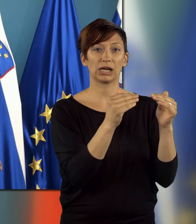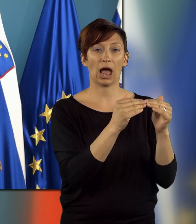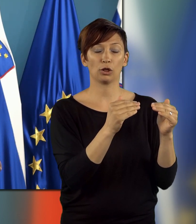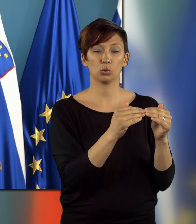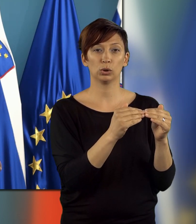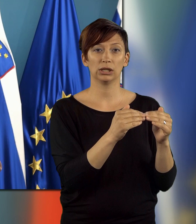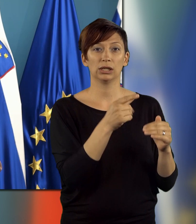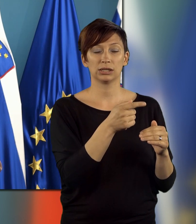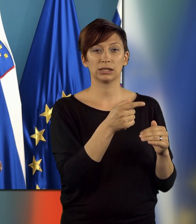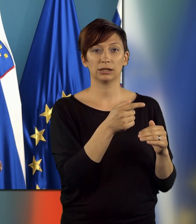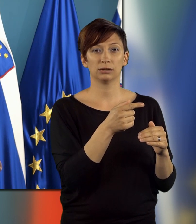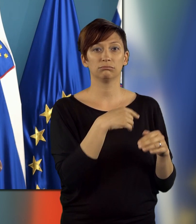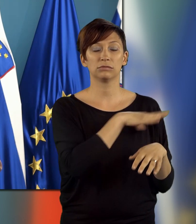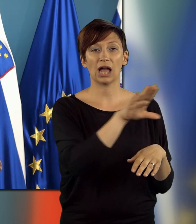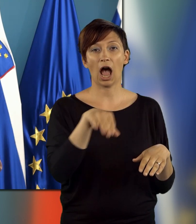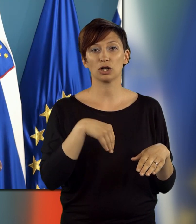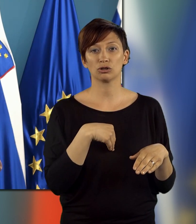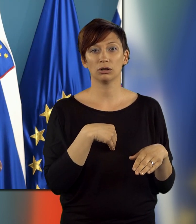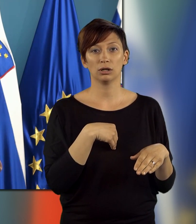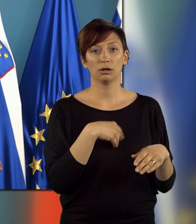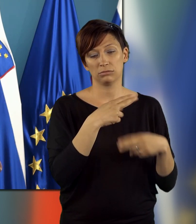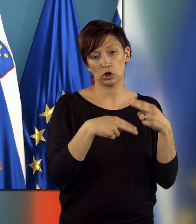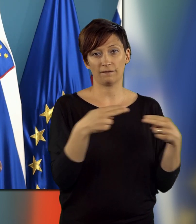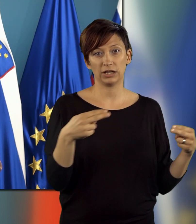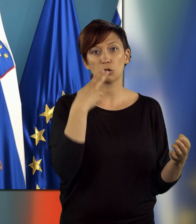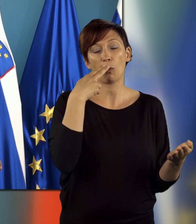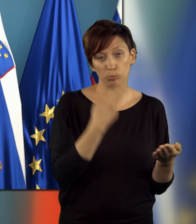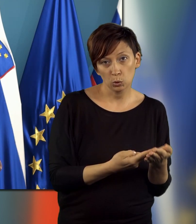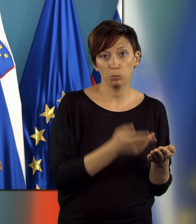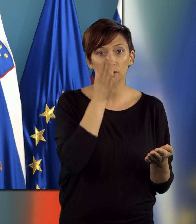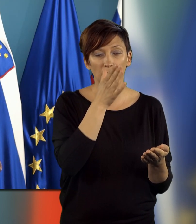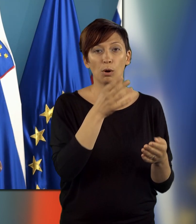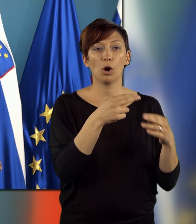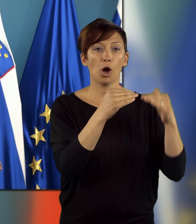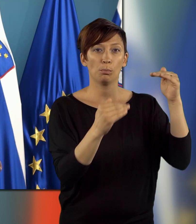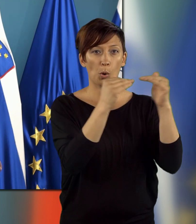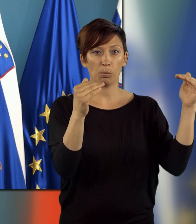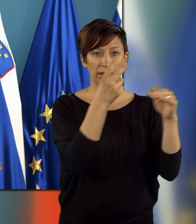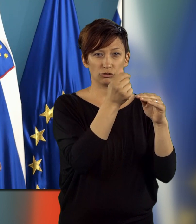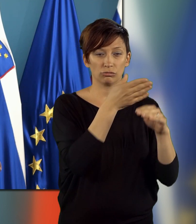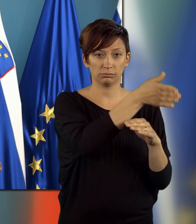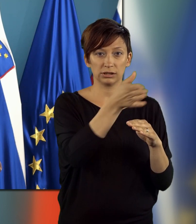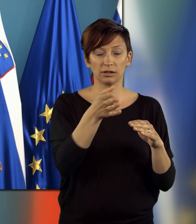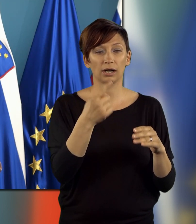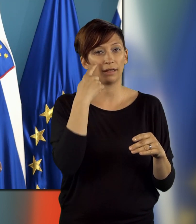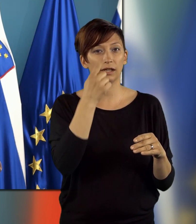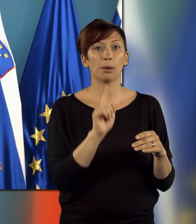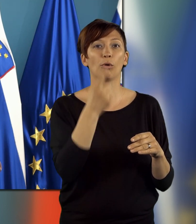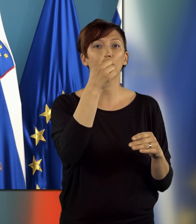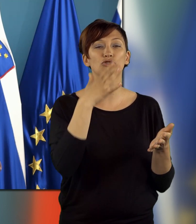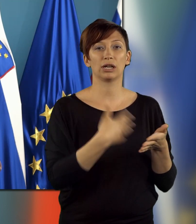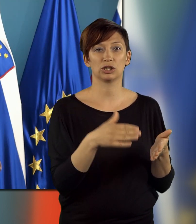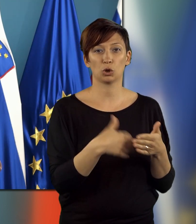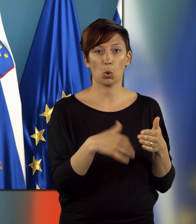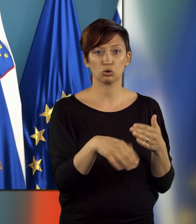z našo zavezo oziroma obljubo, da bomo povprečnino povišali glede na povečane